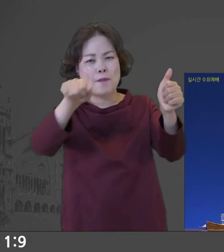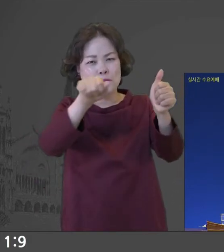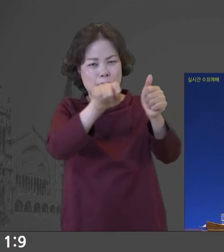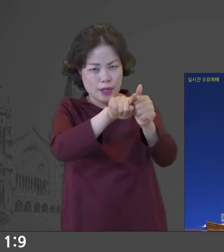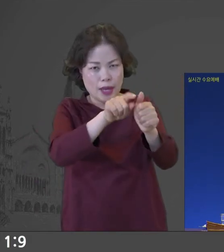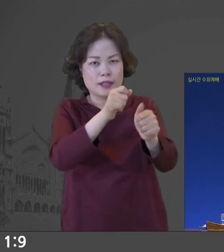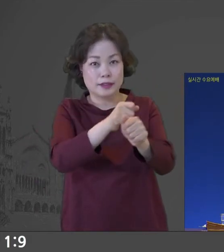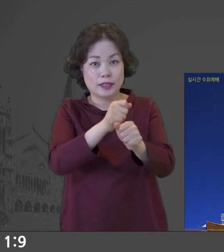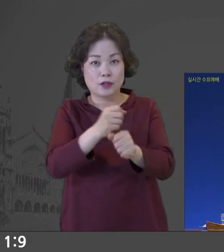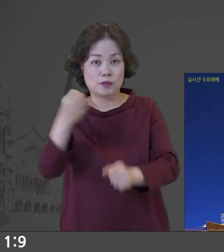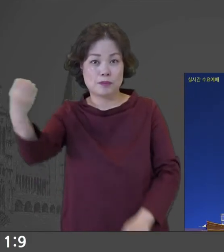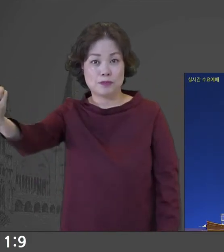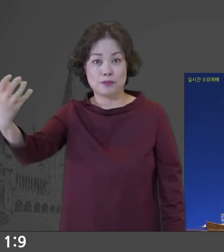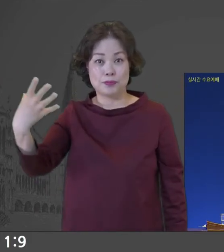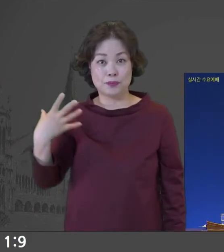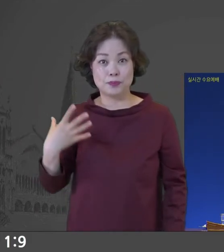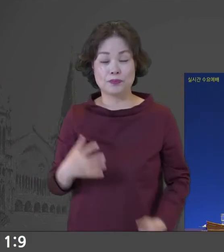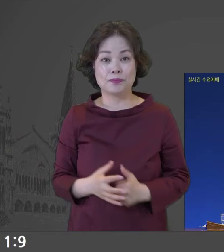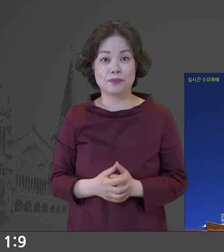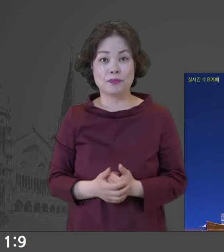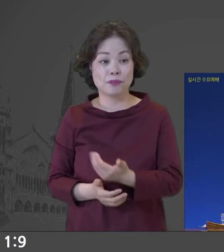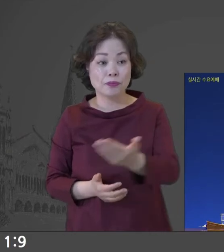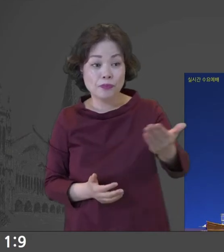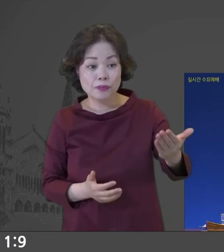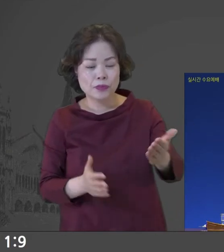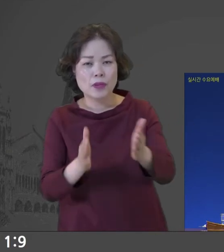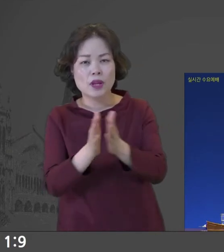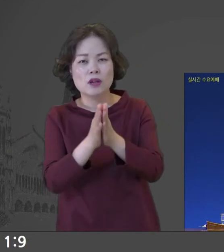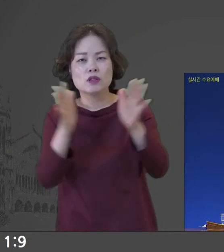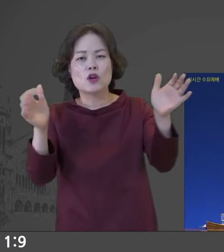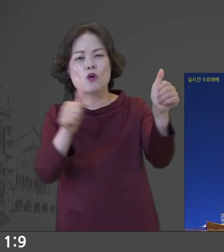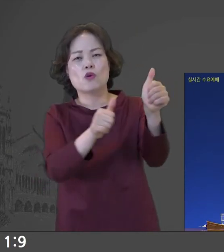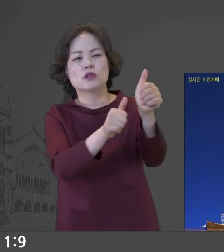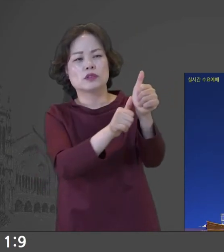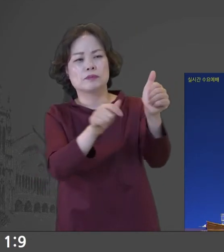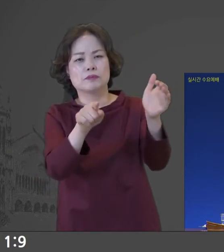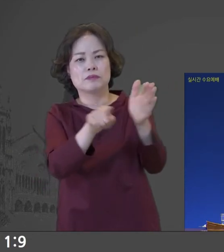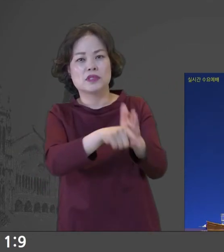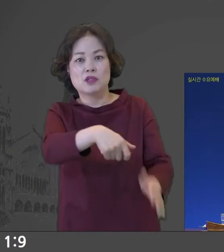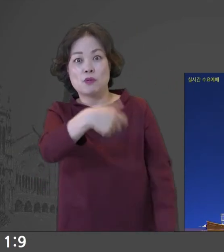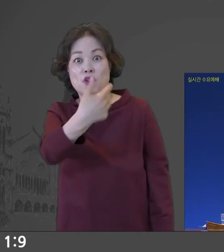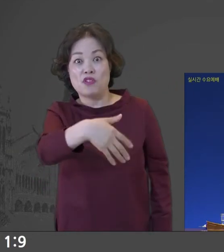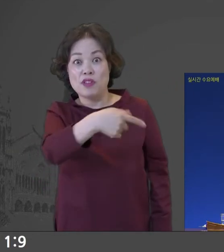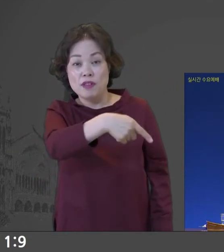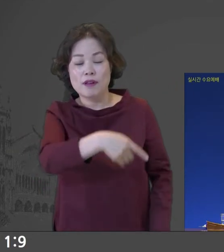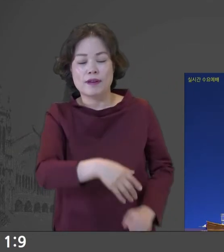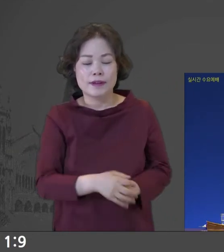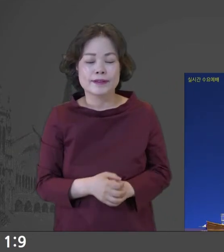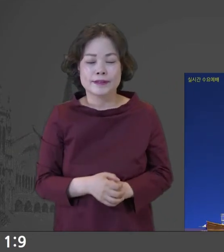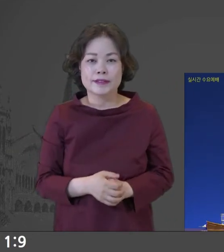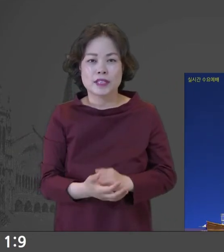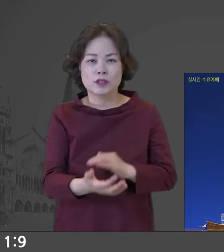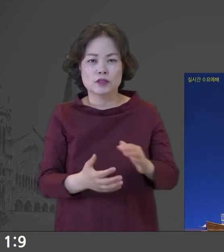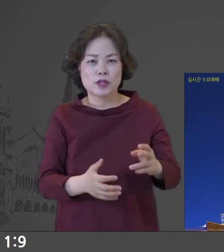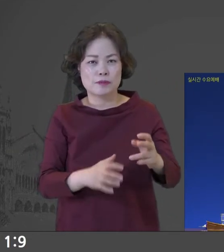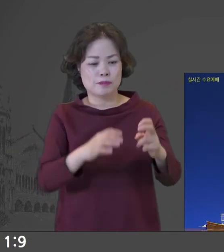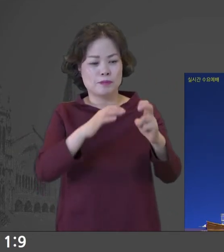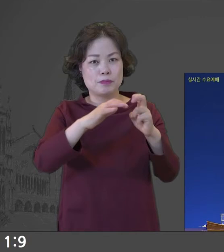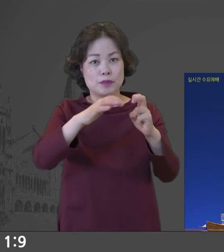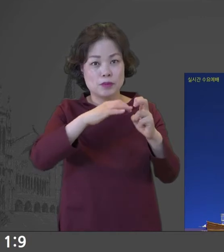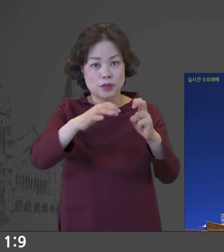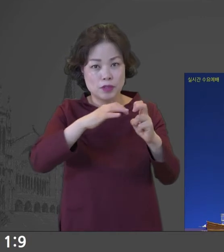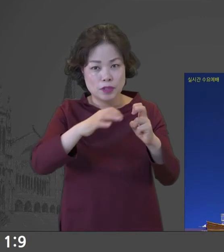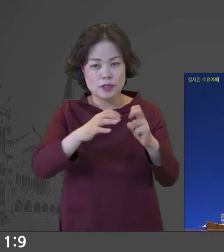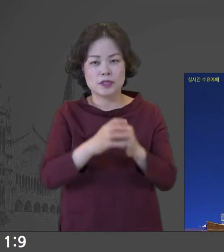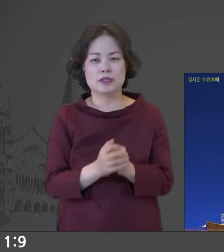해 주시고 있습니다. 여러분, 여호수아라는 인물은 믿음이 특출했던 사람이죠. 앞에서 말씀드린 민수기 13장 14장